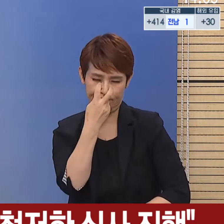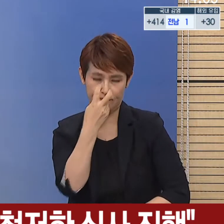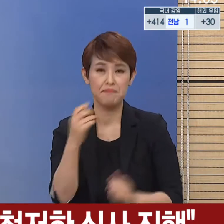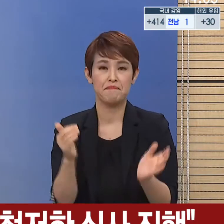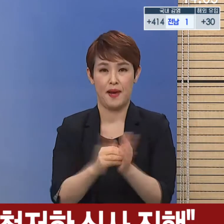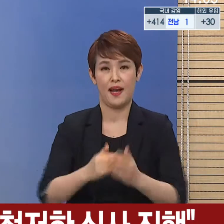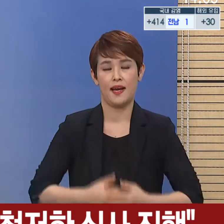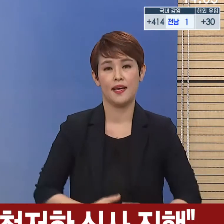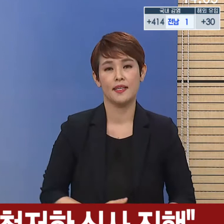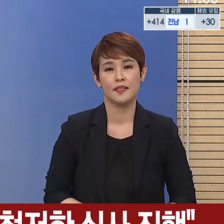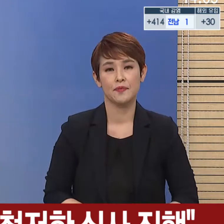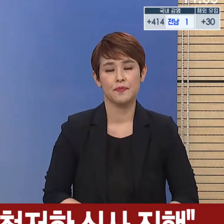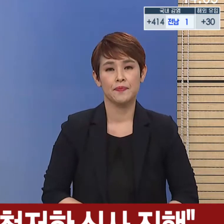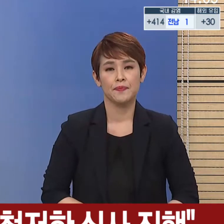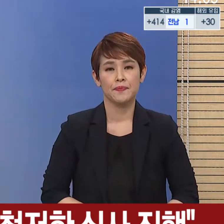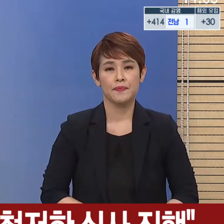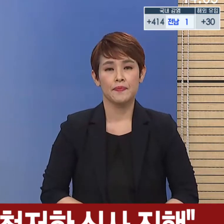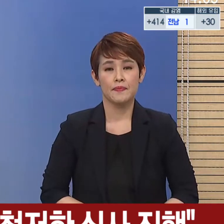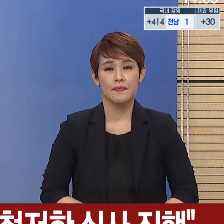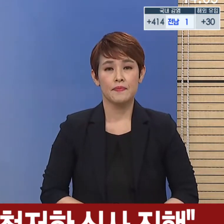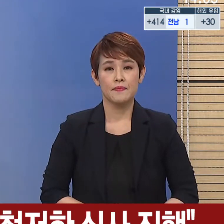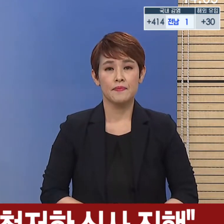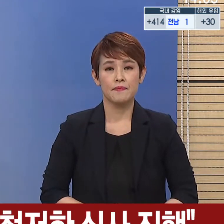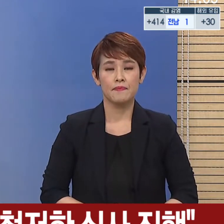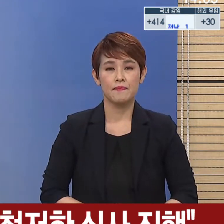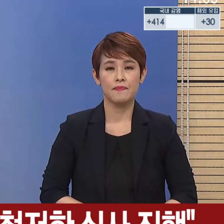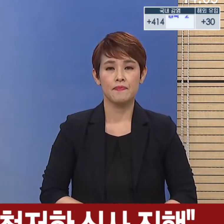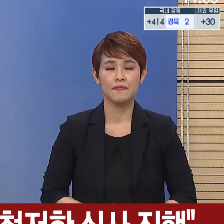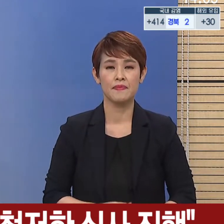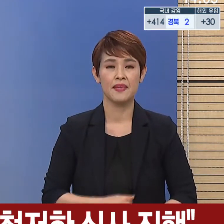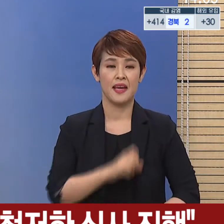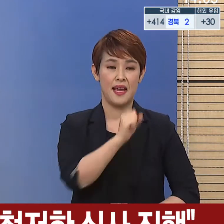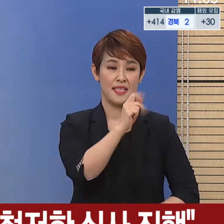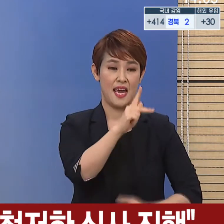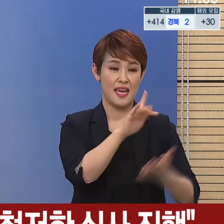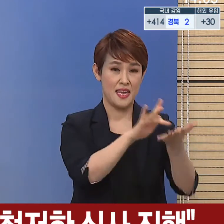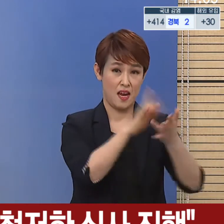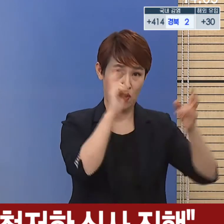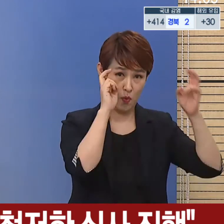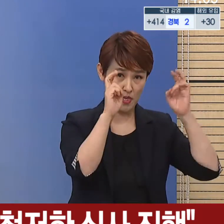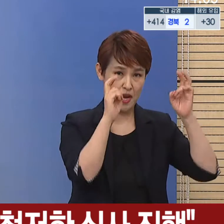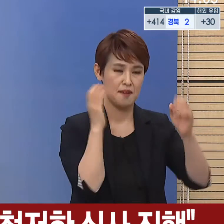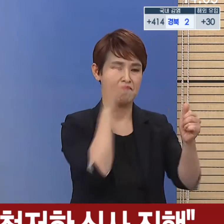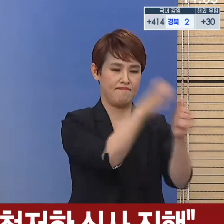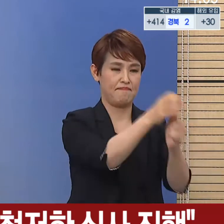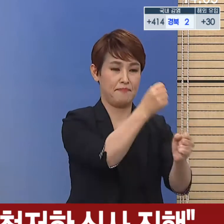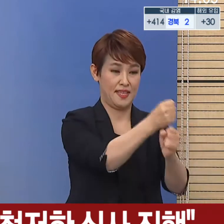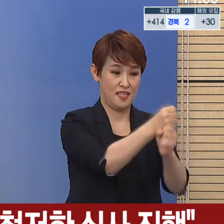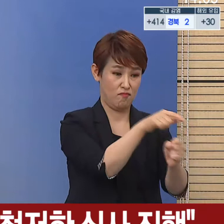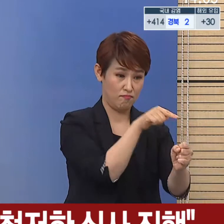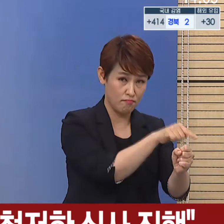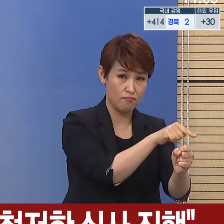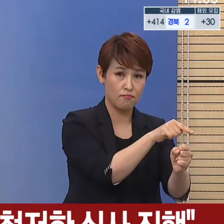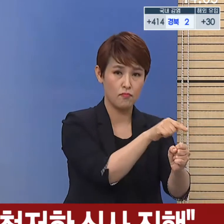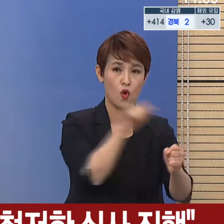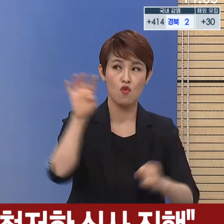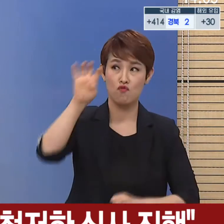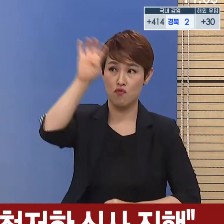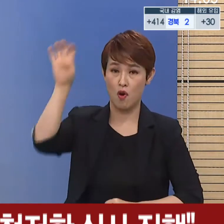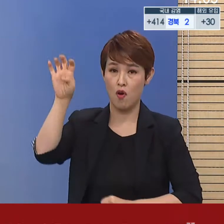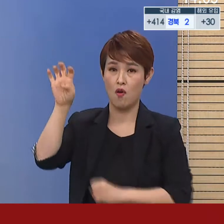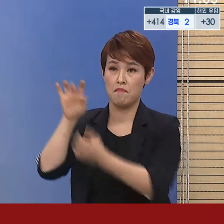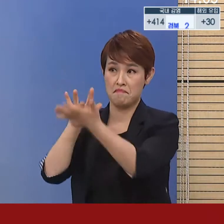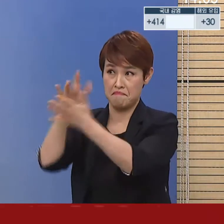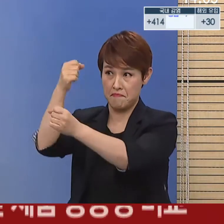심사하였습니다. 특히 품질에 있어서는 SK바이오사이언스에 위탁 생산한 제품과 유럽